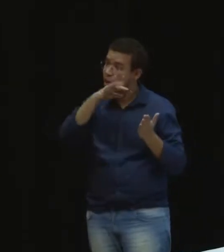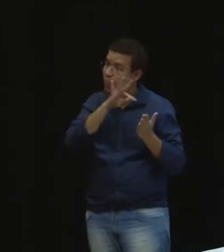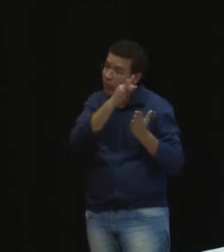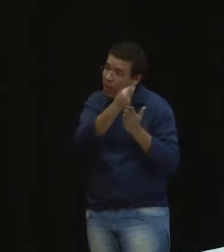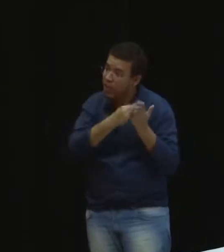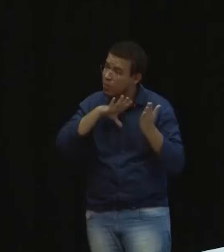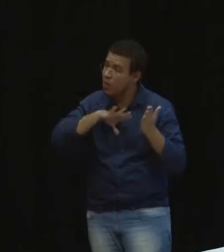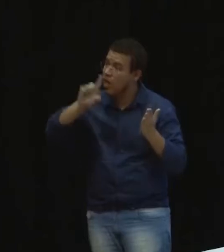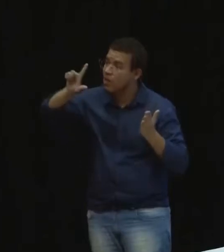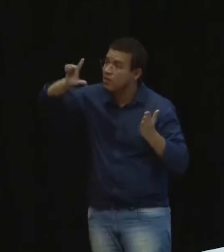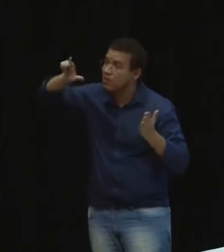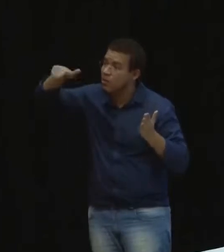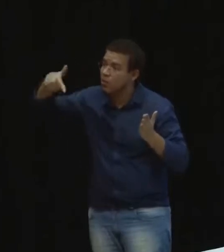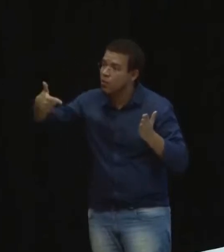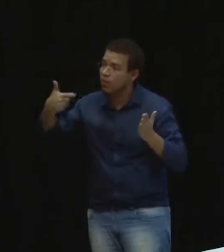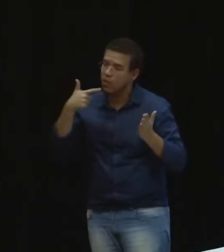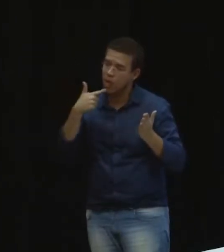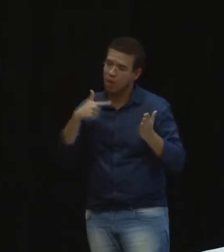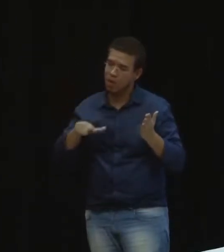traz em seu texto que